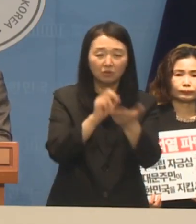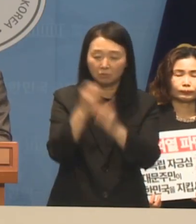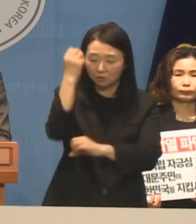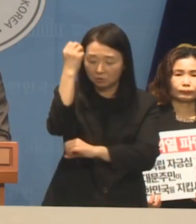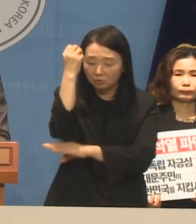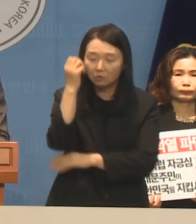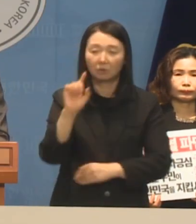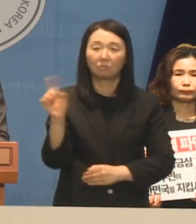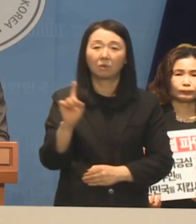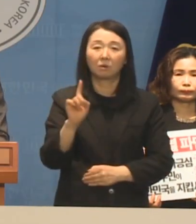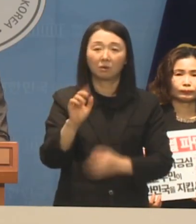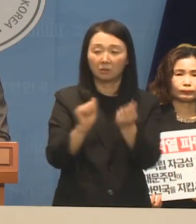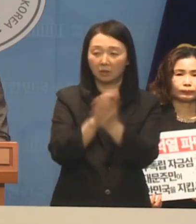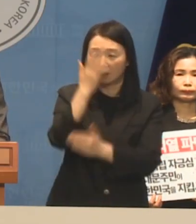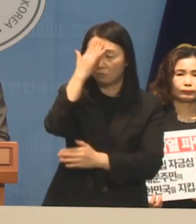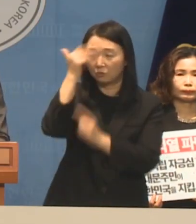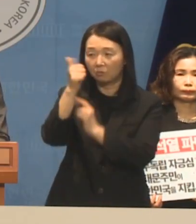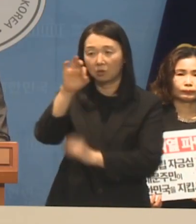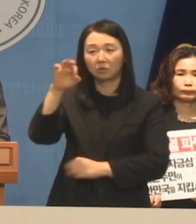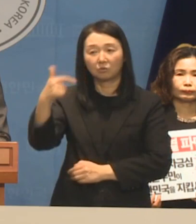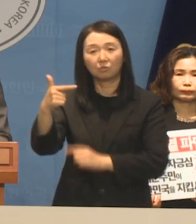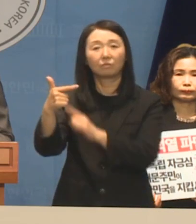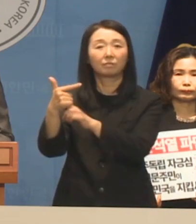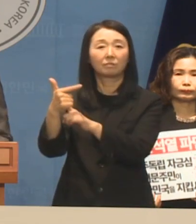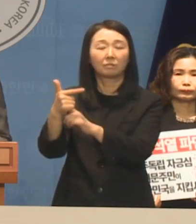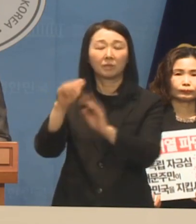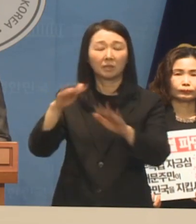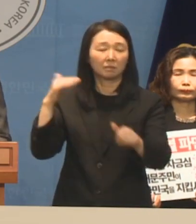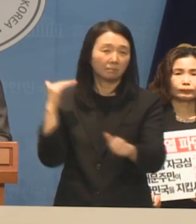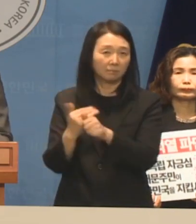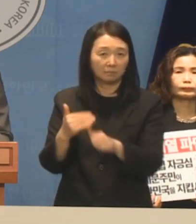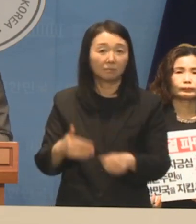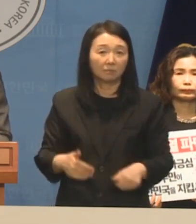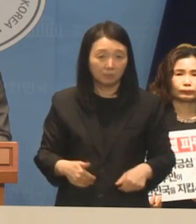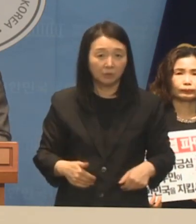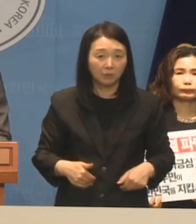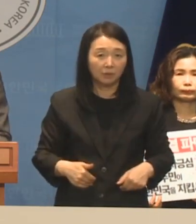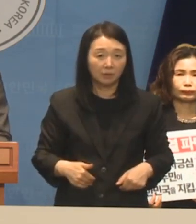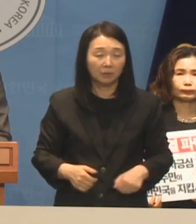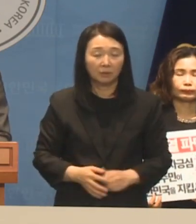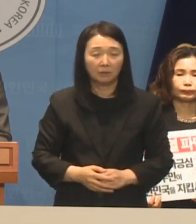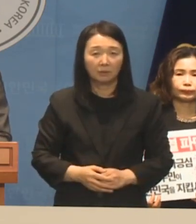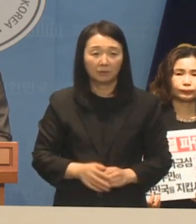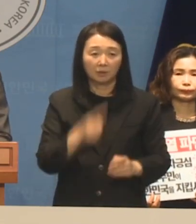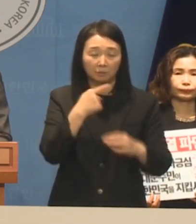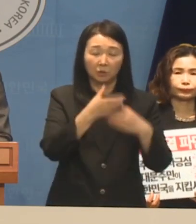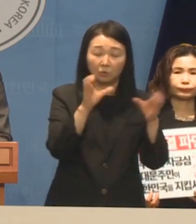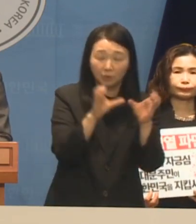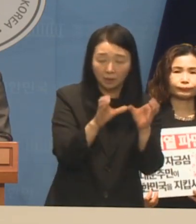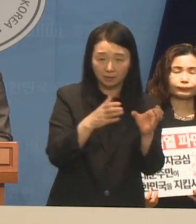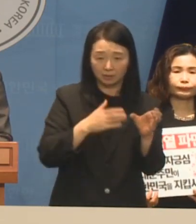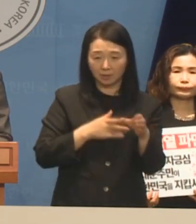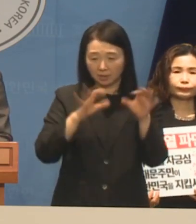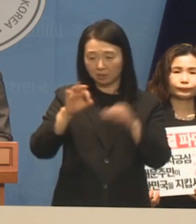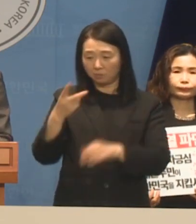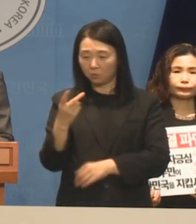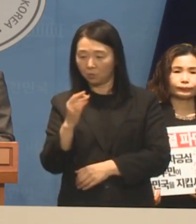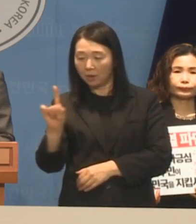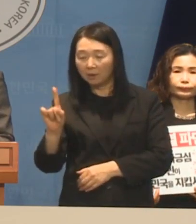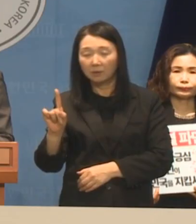근원인 내란 우두머리 윤석열의 즉각 파면입니다. 더불어민주당과 저 김동완은 국민을